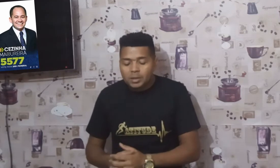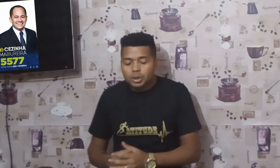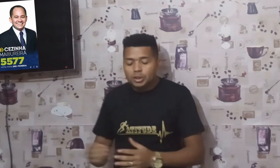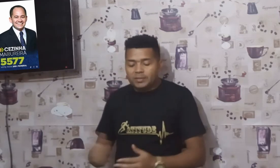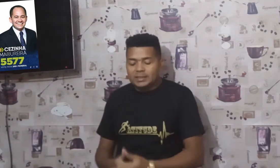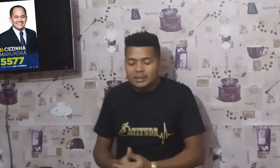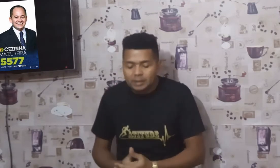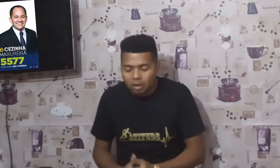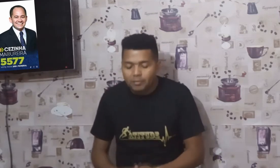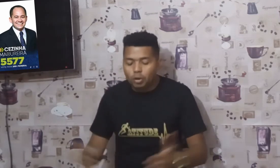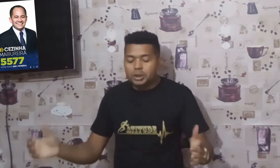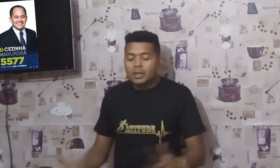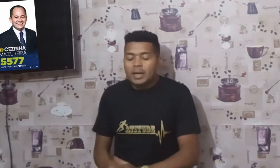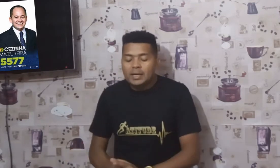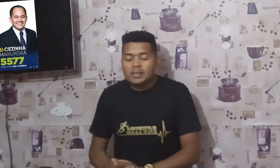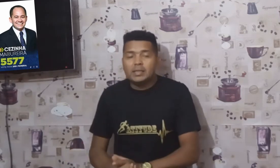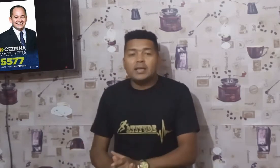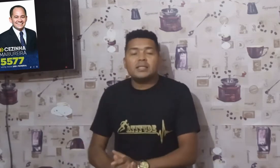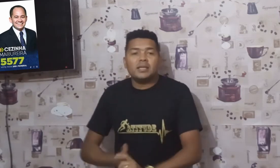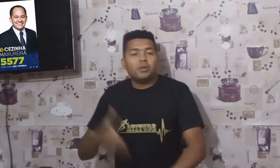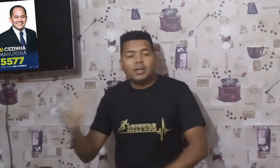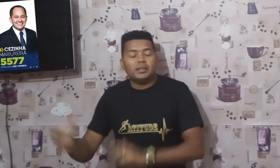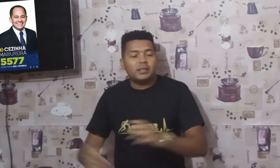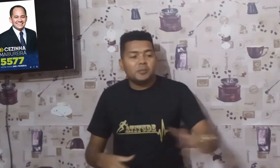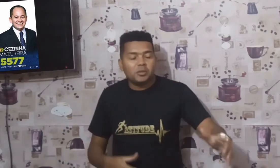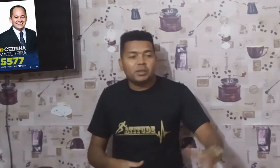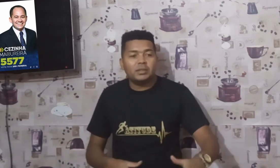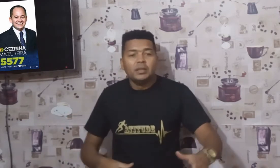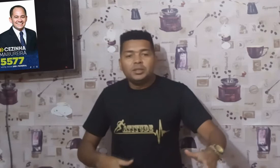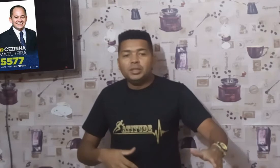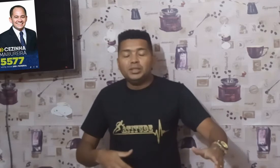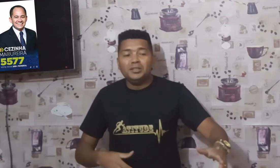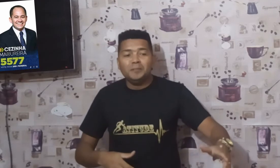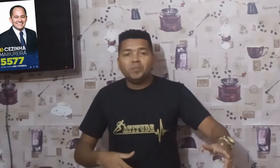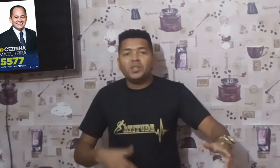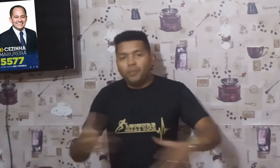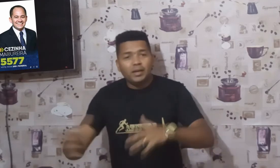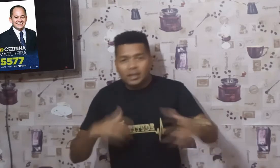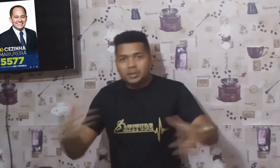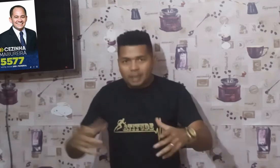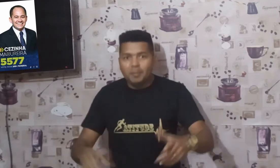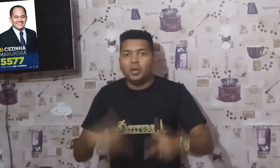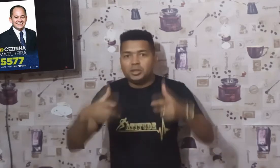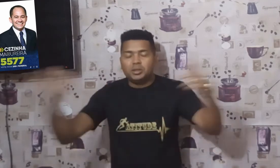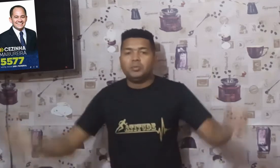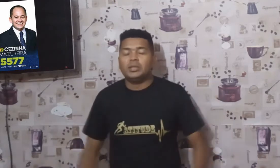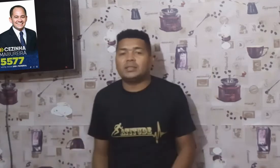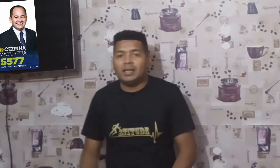de 1969, hoje esses restaurantes, essas pessoas de feirantes, sabe, pode distribuir esses